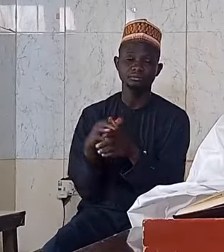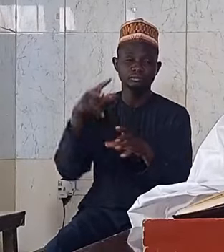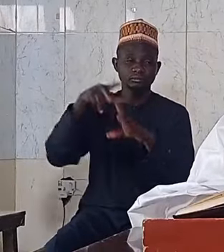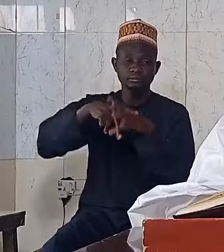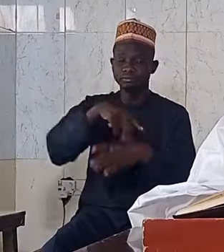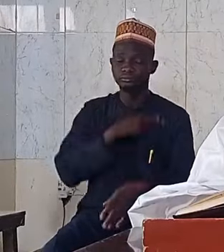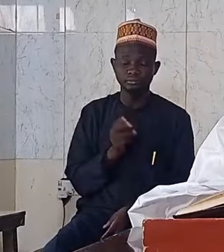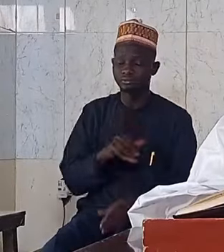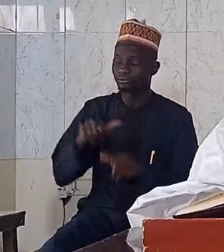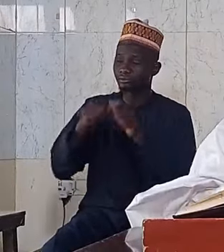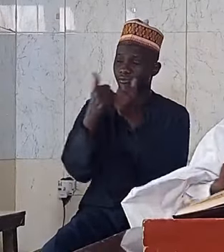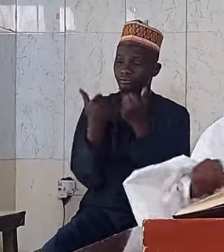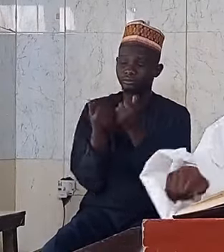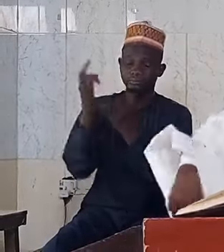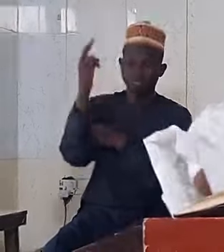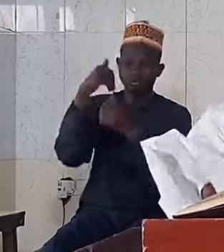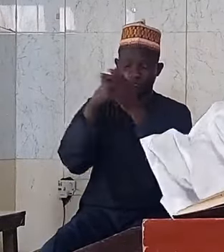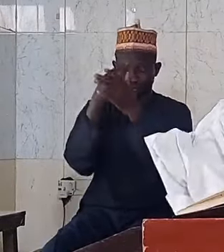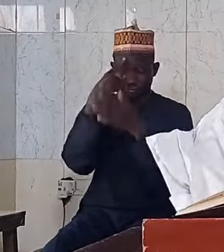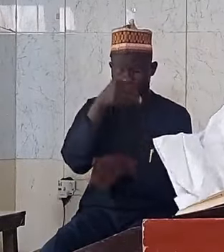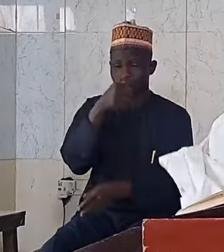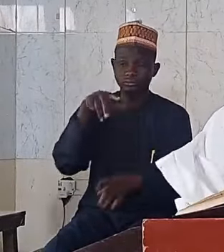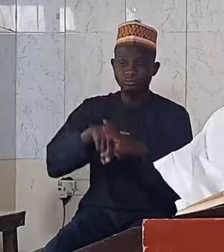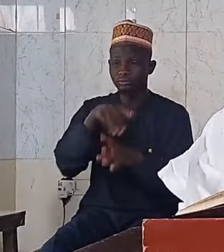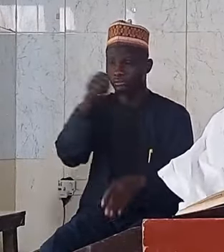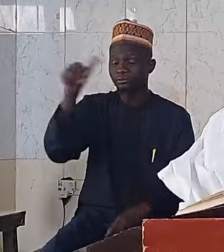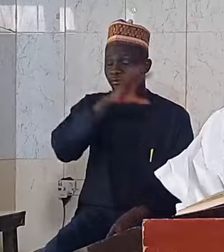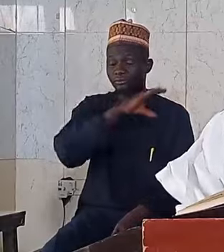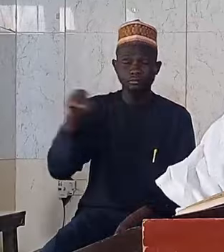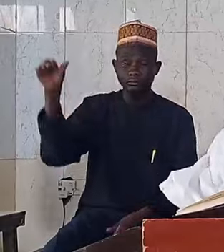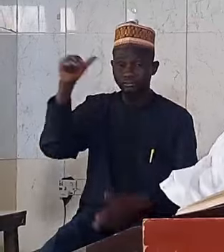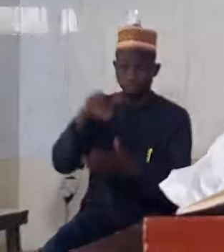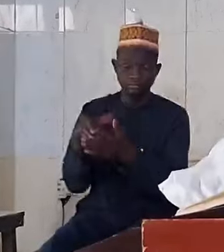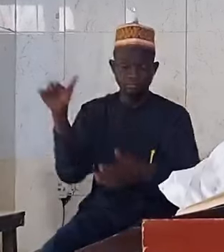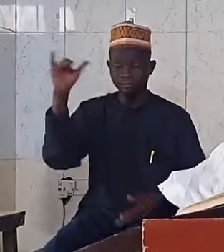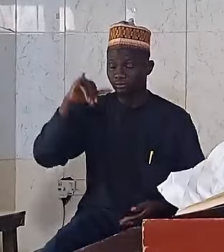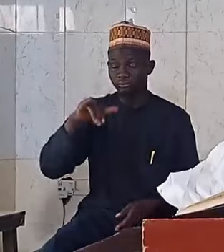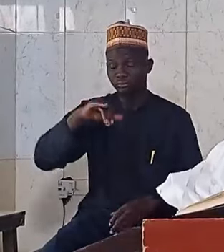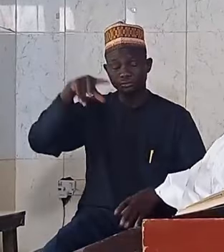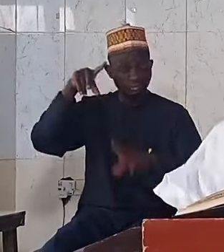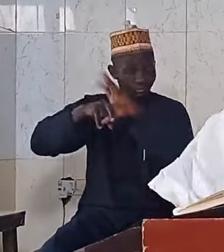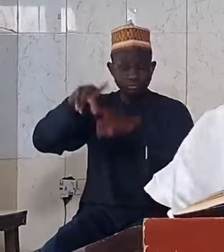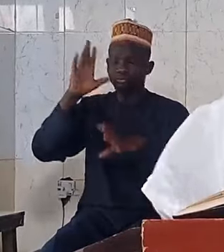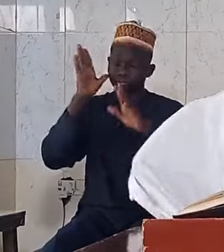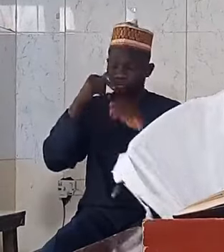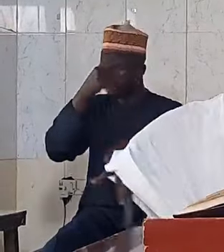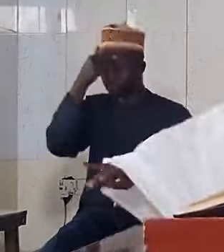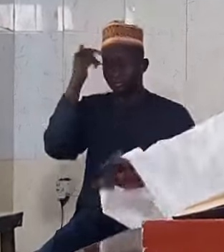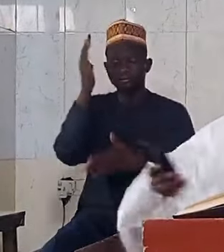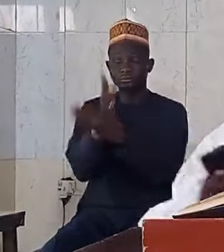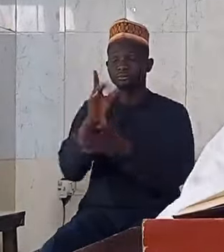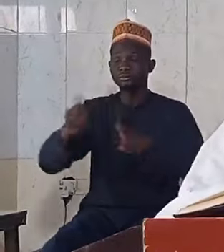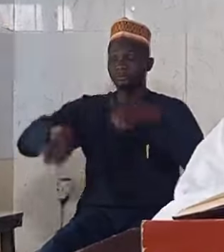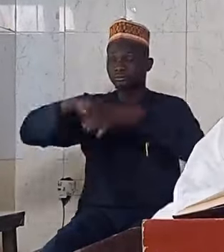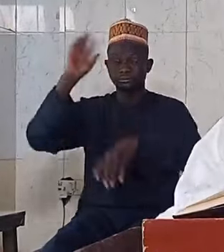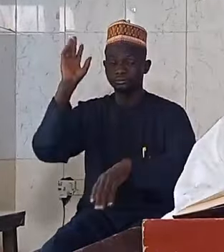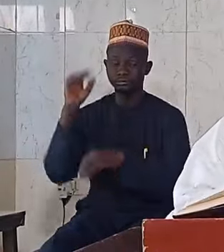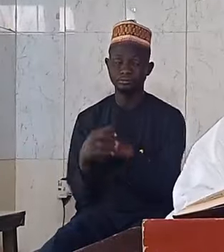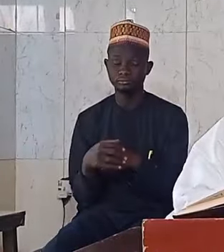تين شركة da suke zaluntar kansu kuma sannan sun zalunci mu'minai ta hanyar hana su hijira